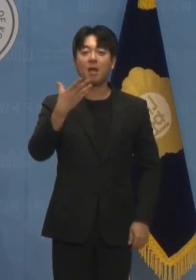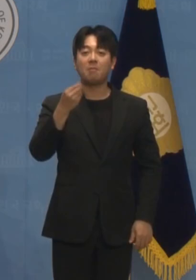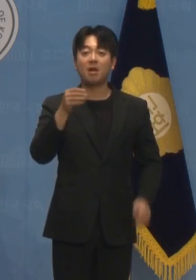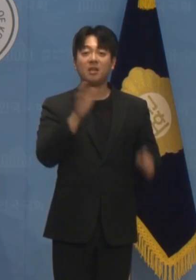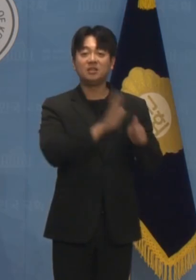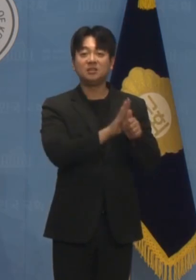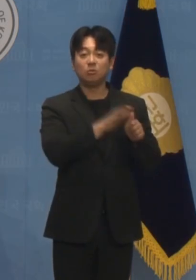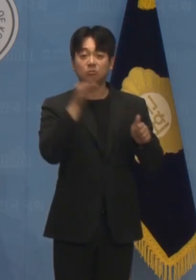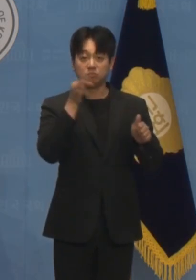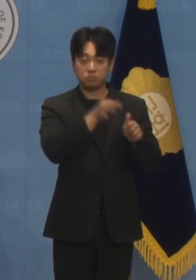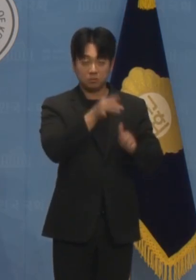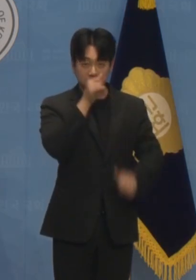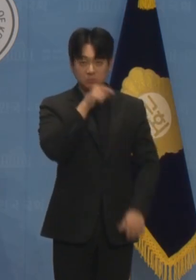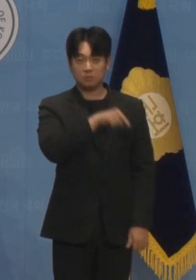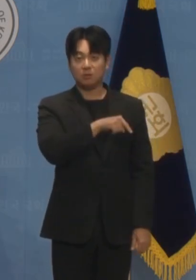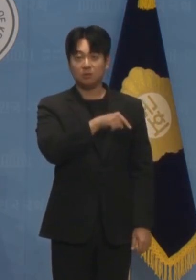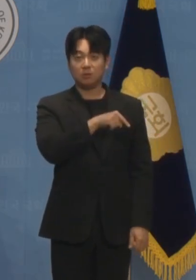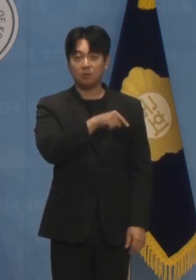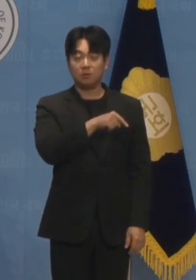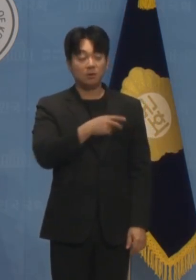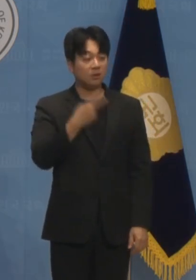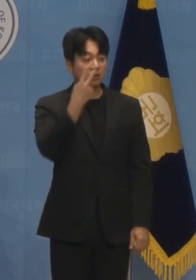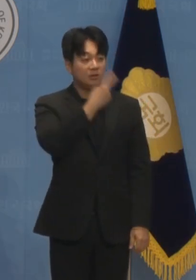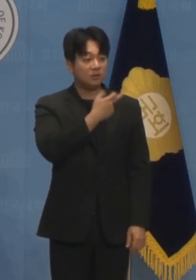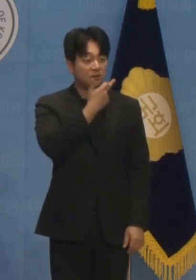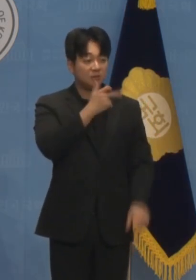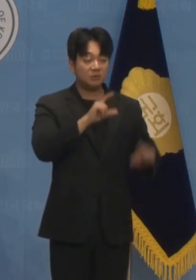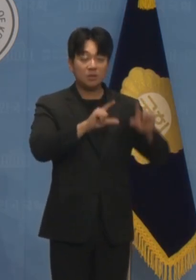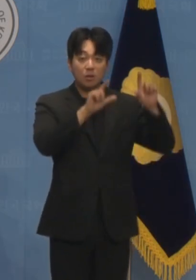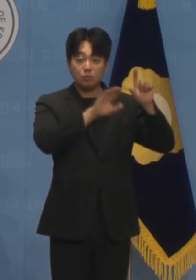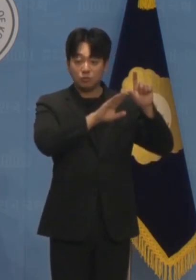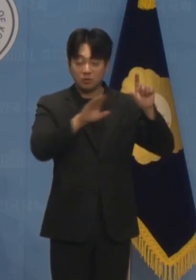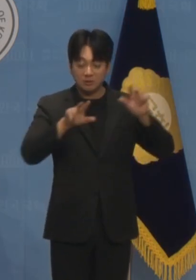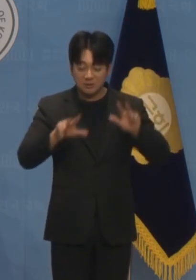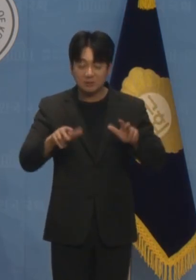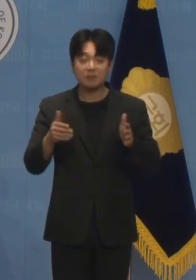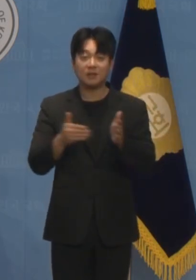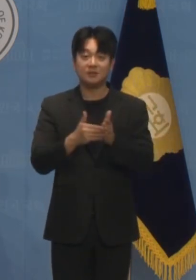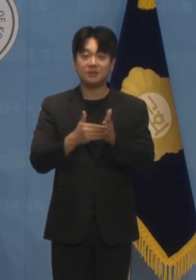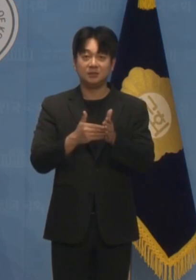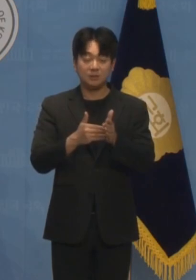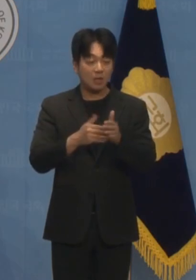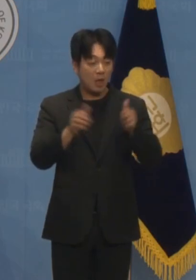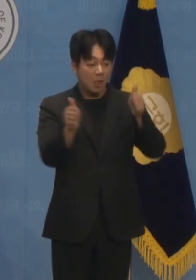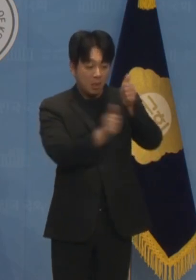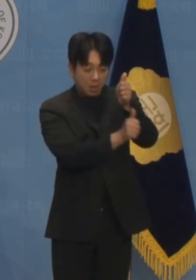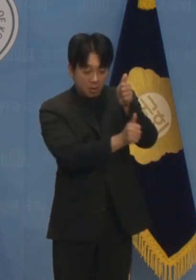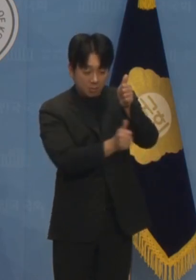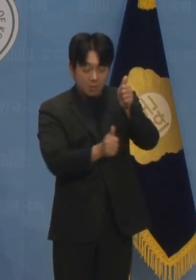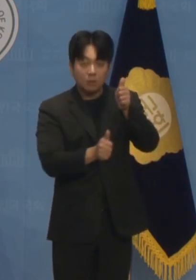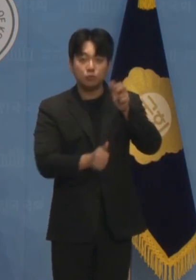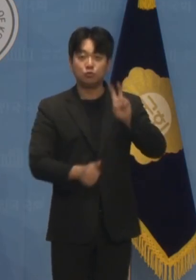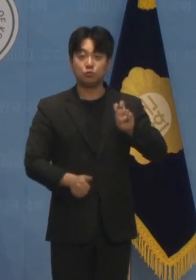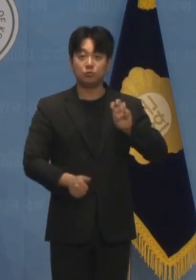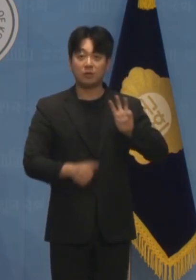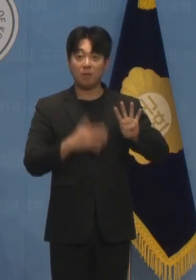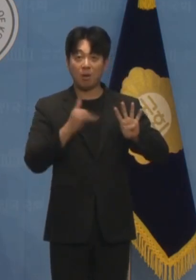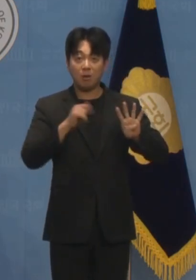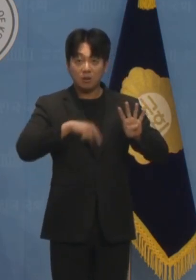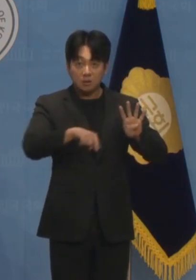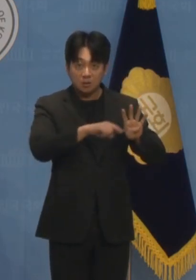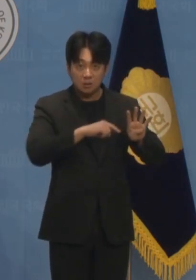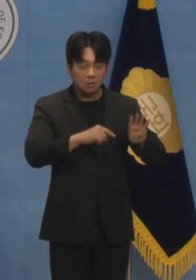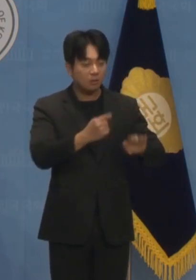있습니다. 2017년부터 지금까지 21명의 특보단 자문관에는 전 민주당 중진 의원, 전직